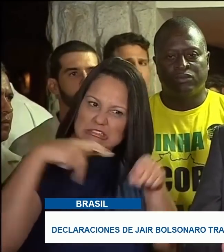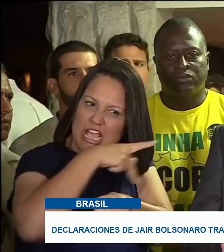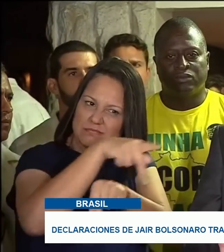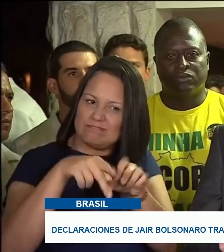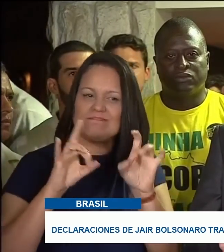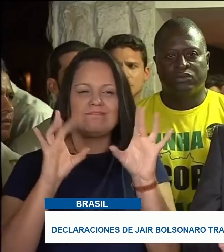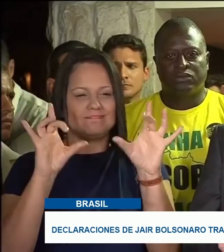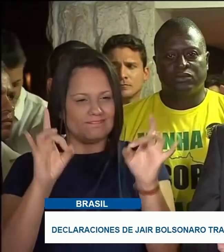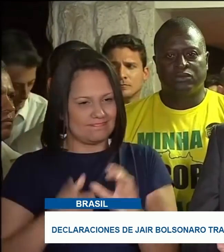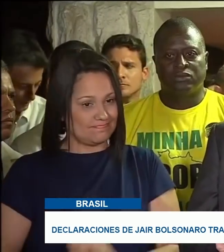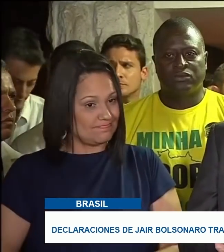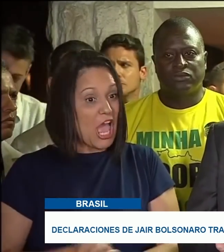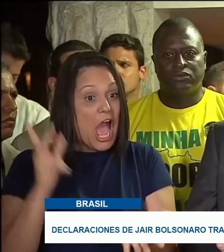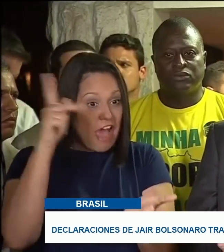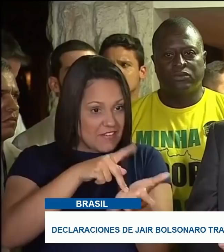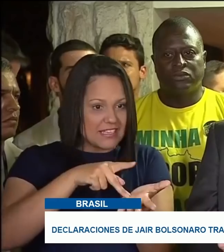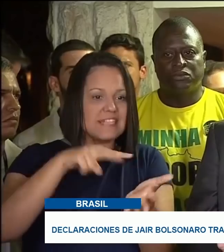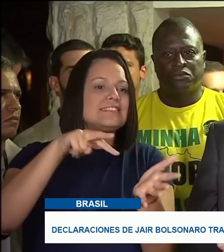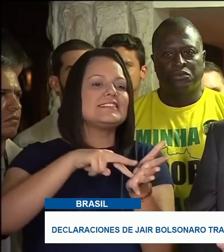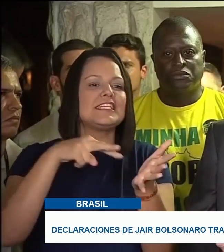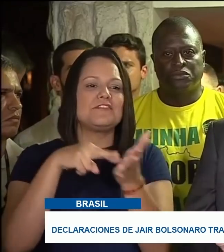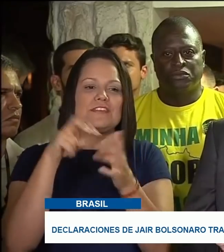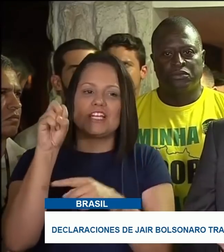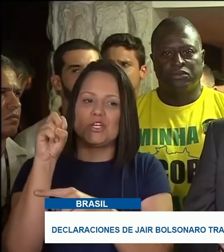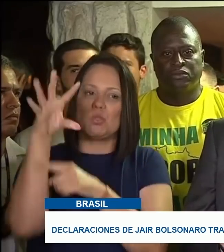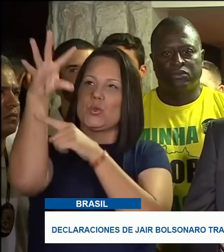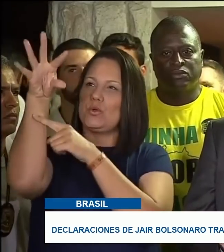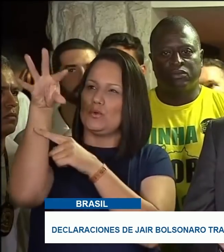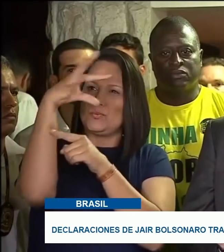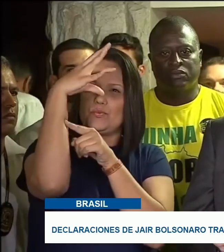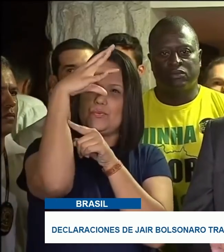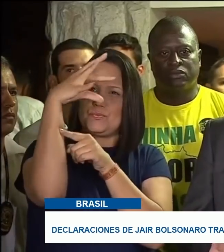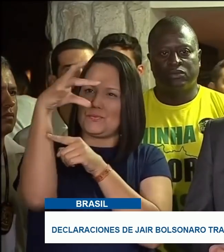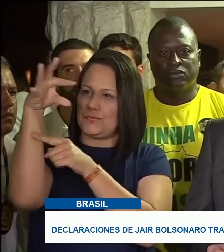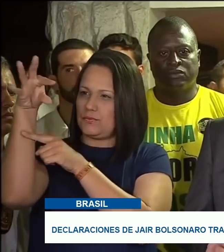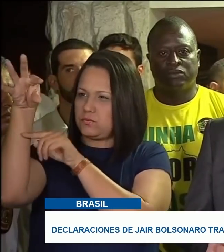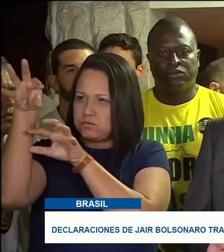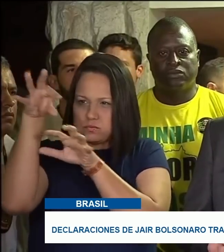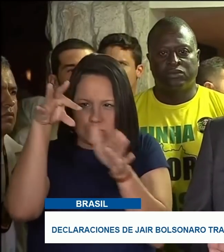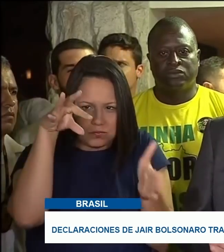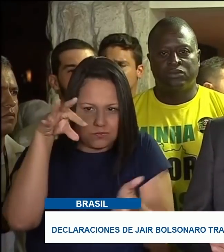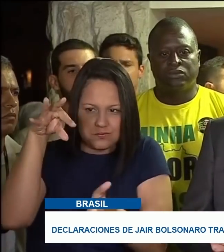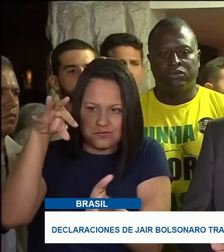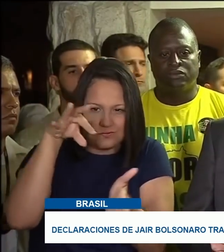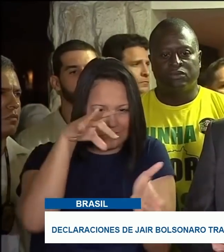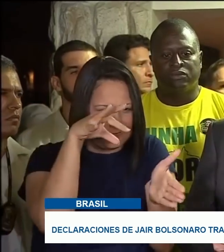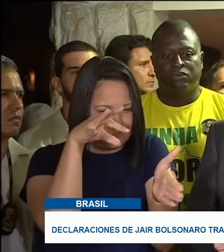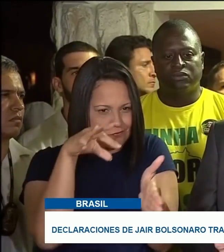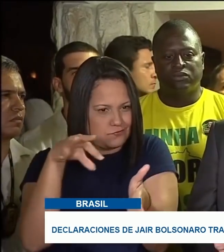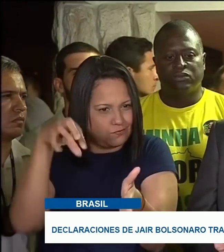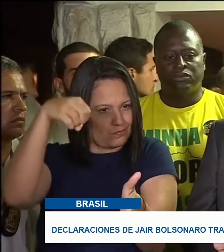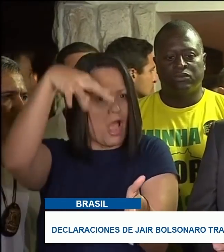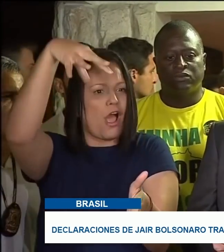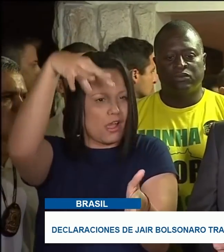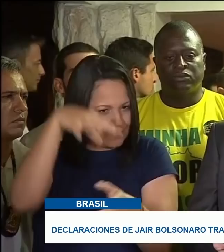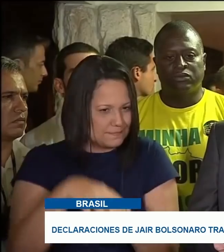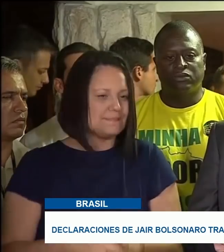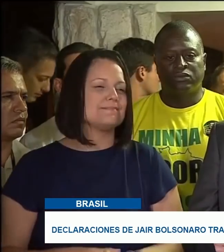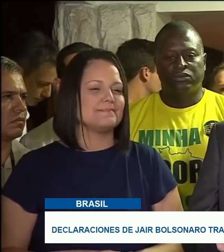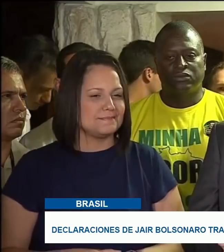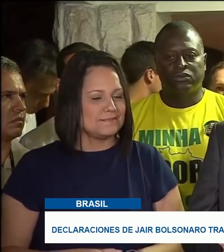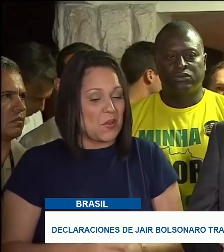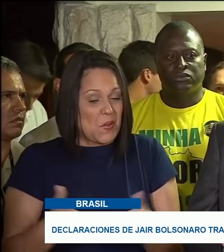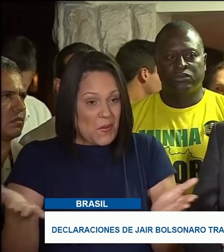va a libertar a este gran país. Y la libertad liberará finalmente a esta nación. Dará un paso